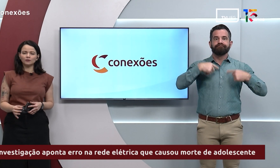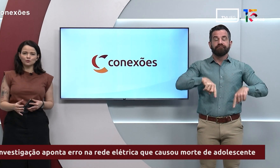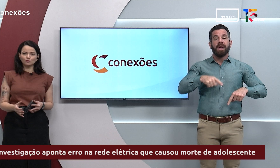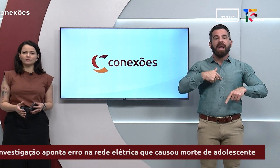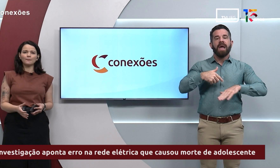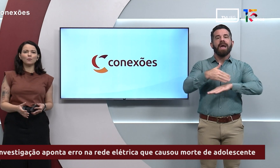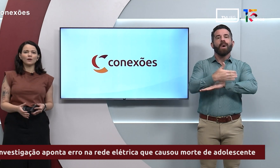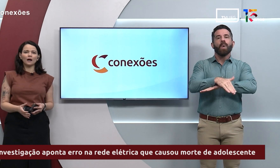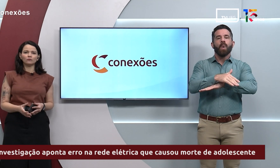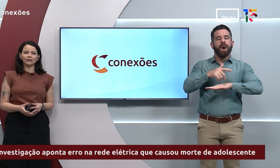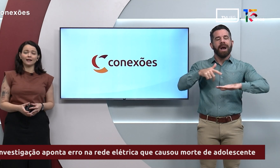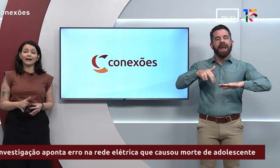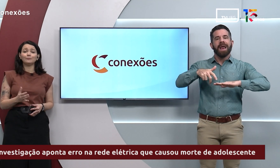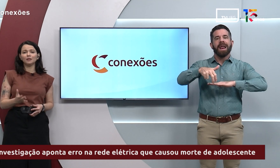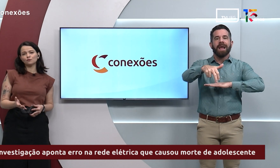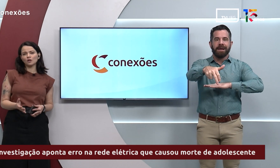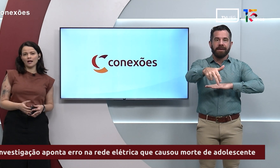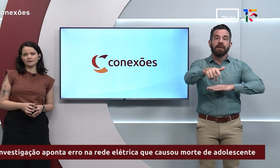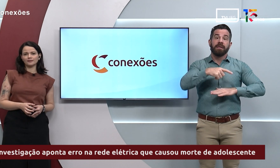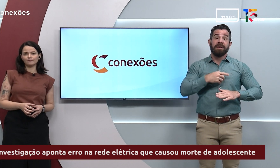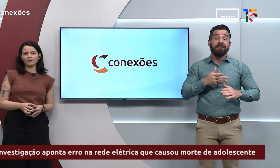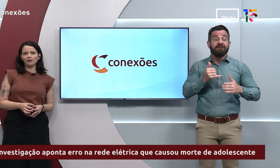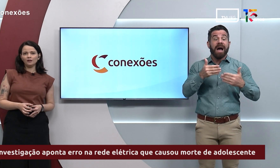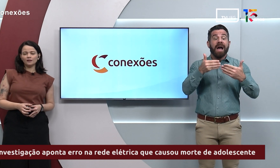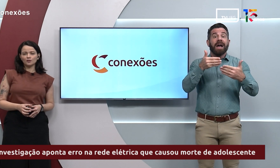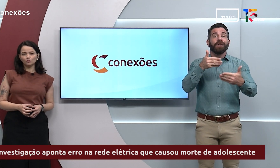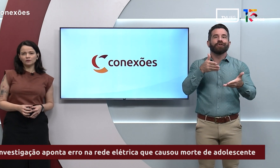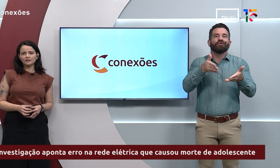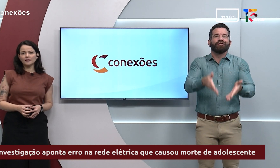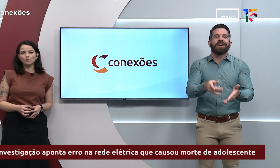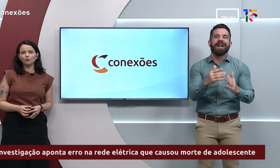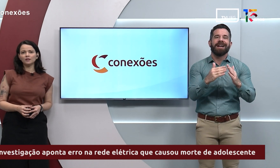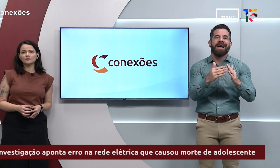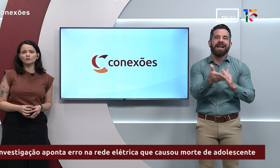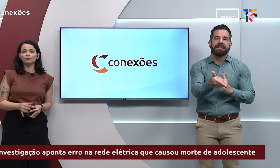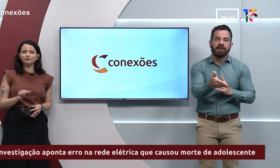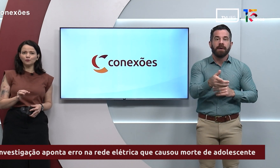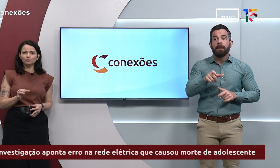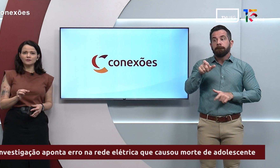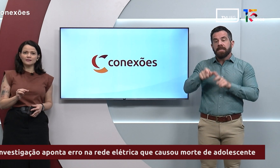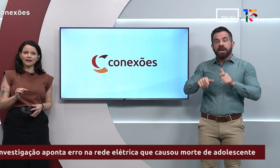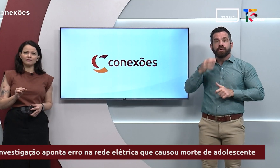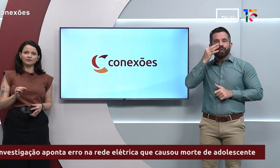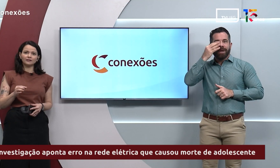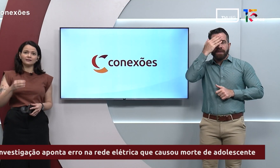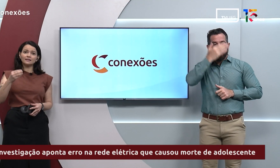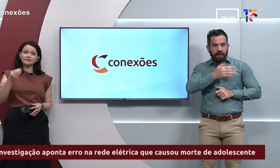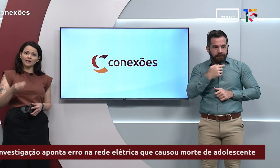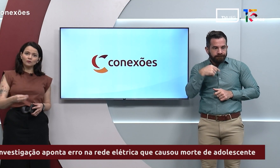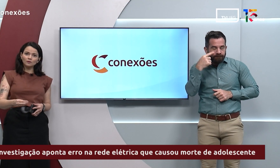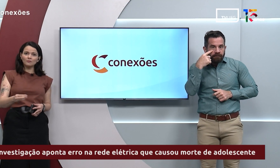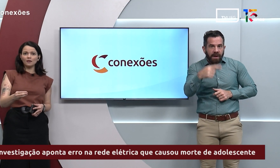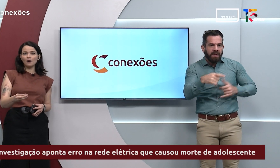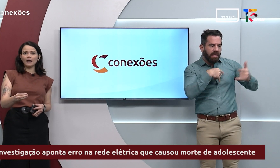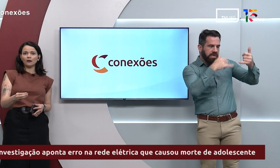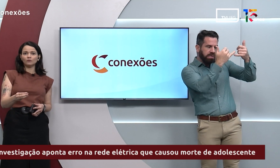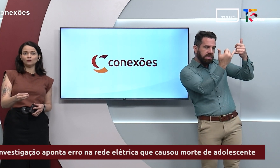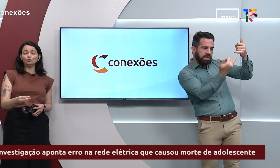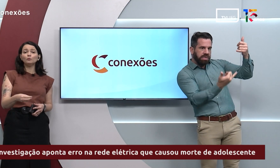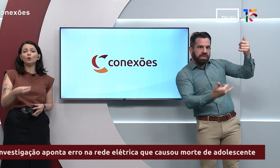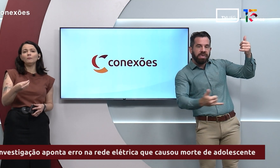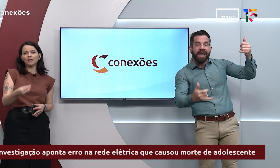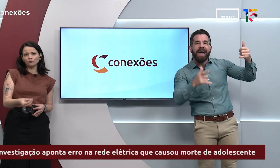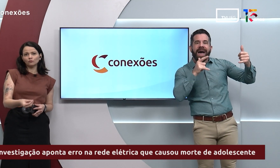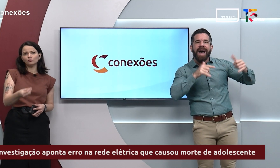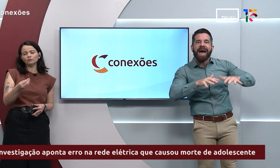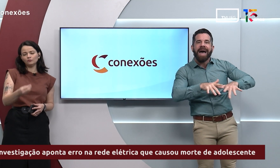rua durante um temporal, a caminho de casa. Segundo testemunhas, o fio estava descendo em meio à água